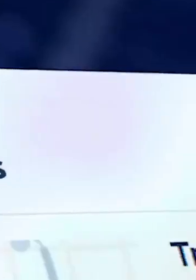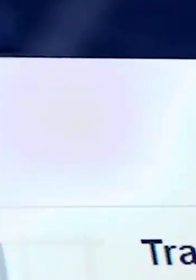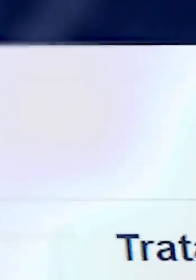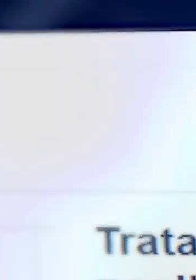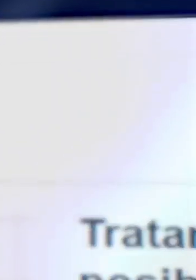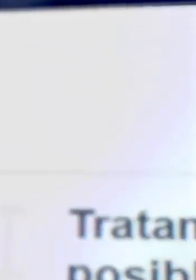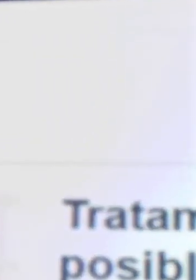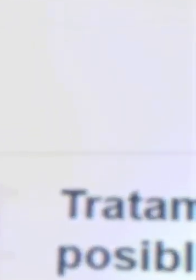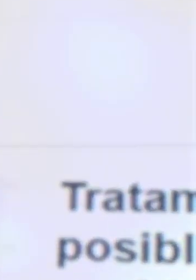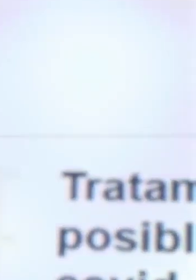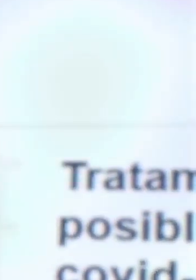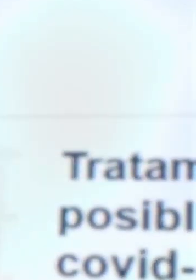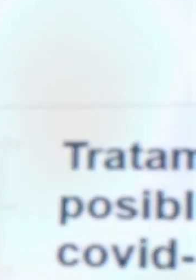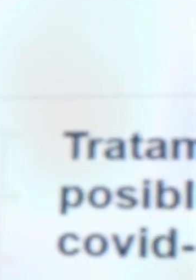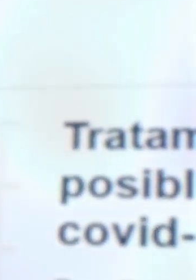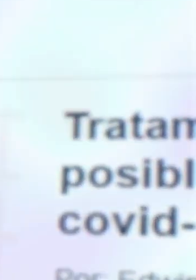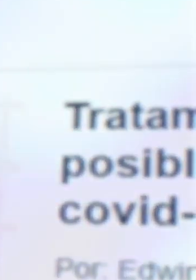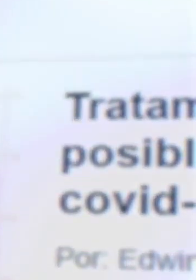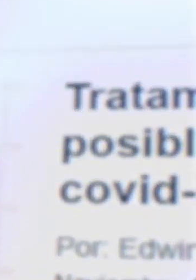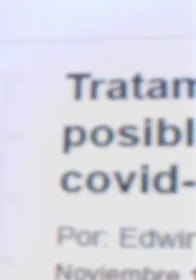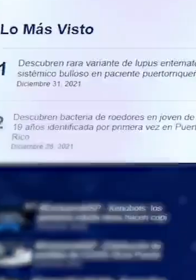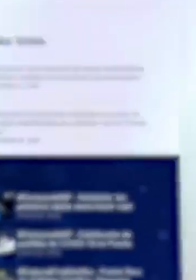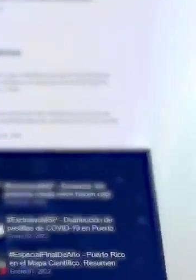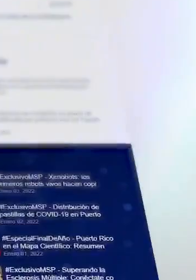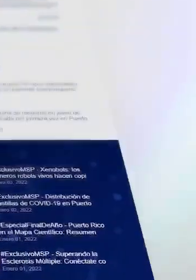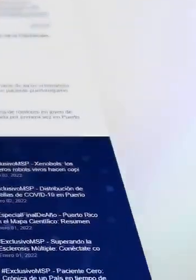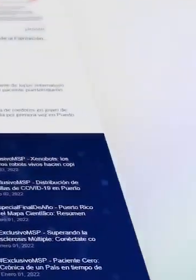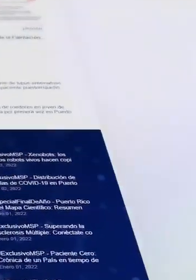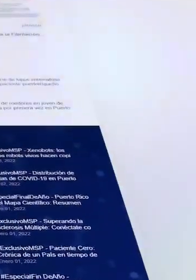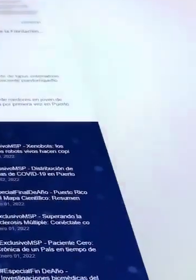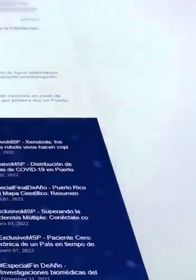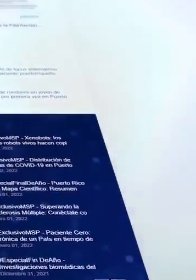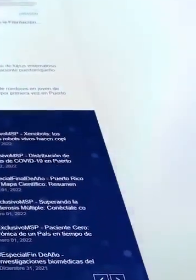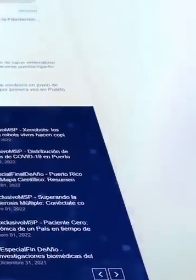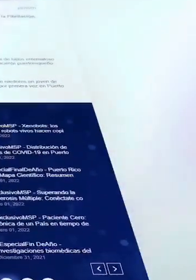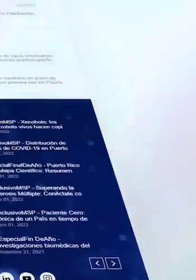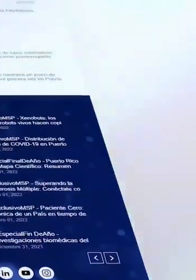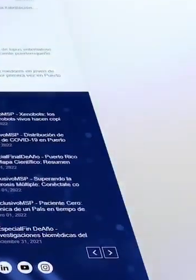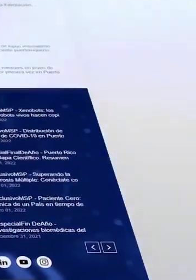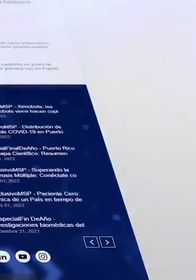Conéctate con lo más relevante para médicos, pacientes y profesionales de la